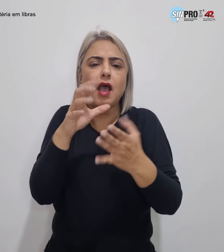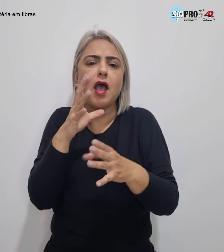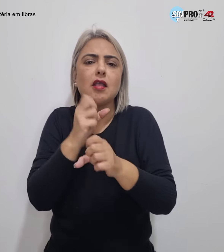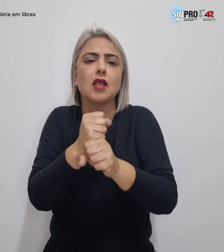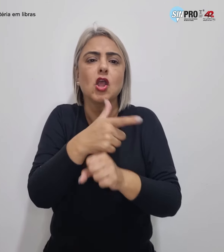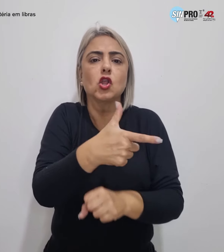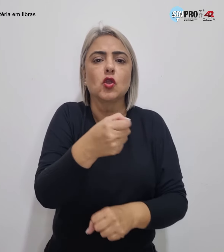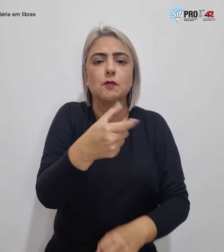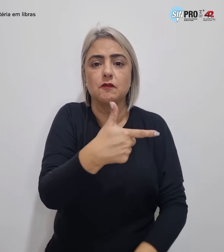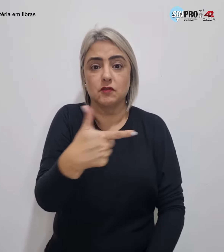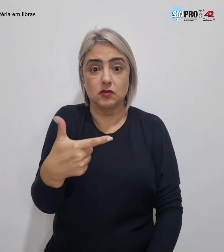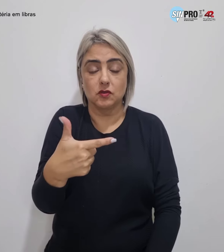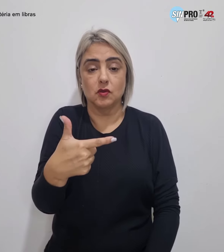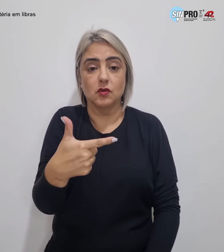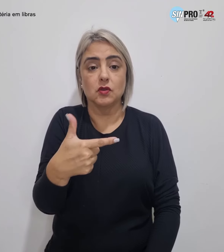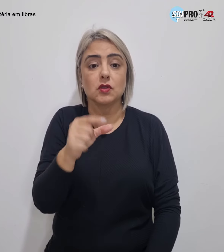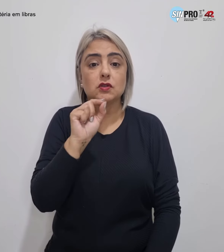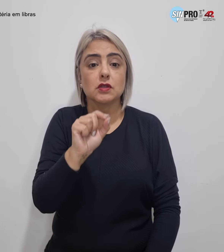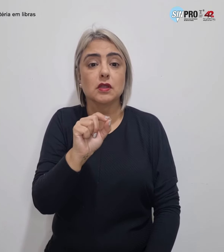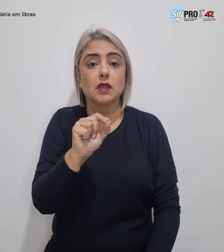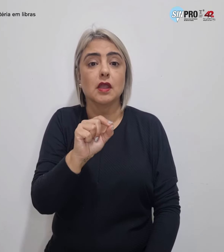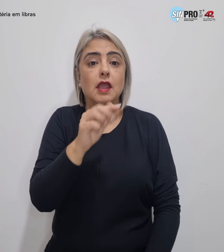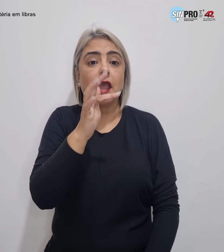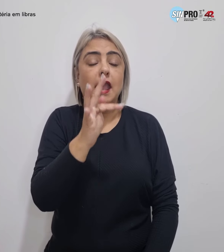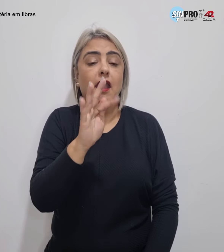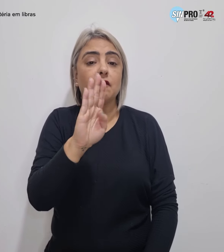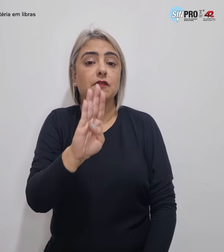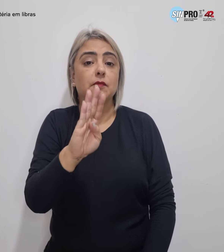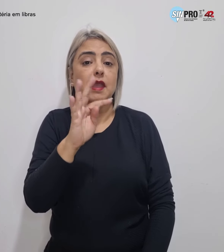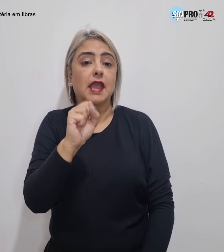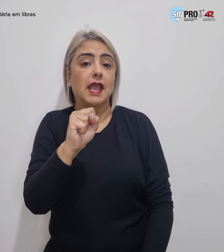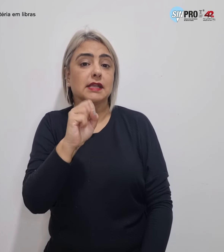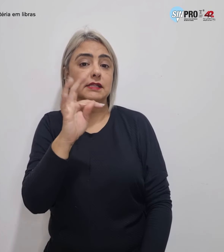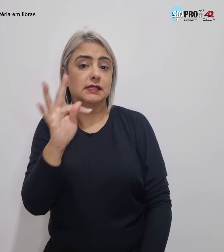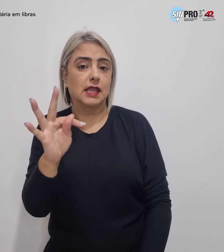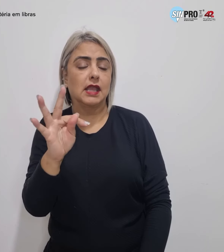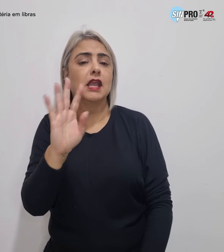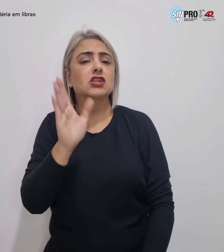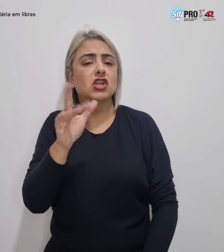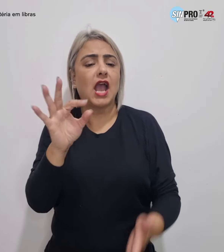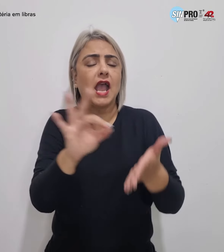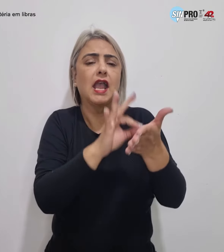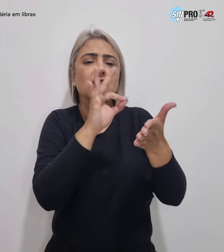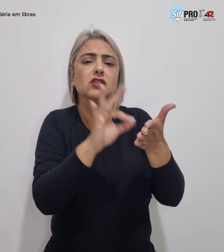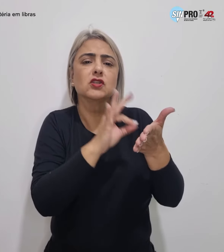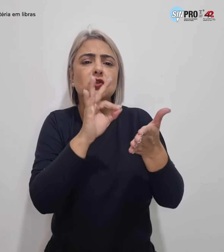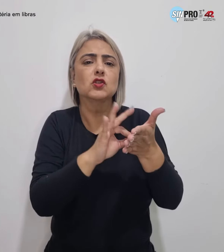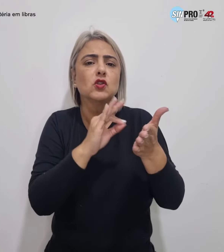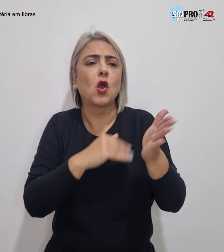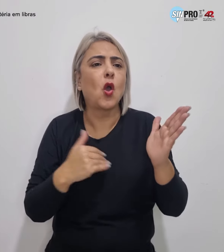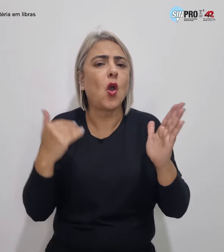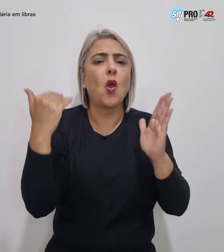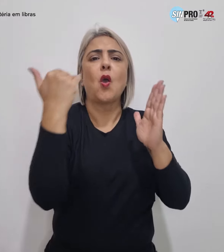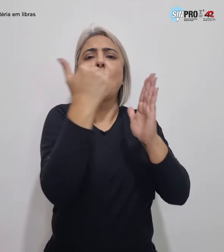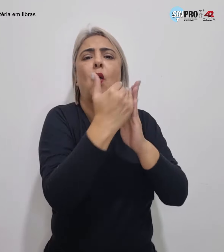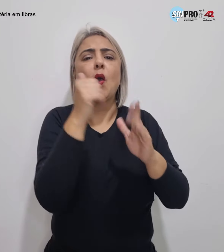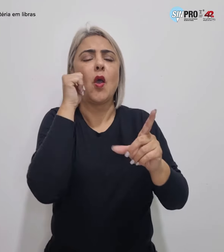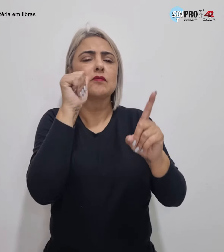2022 o fbsp já registrou um recorde de feminicídio no